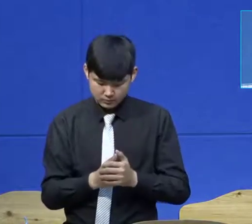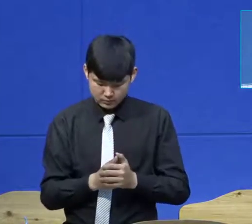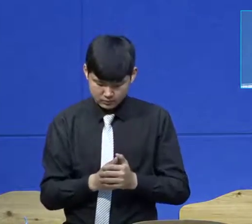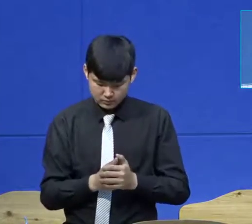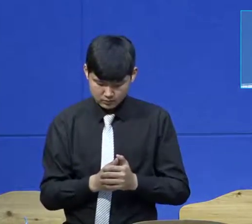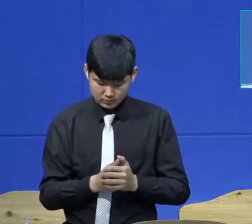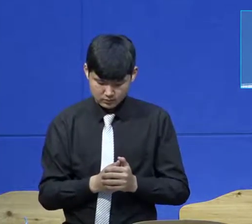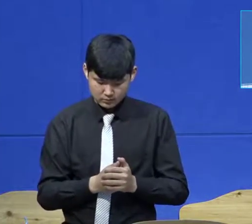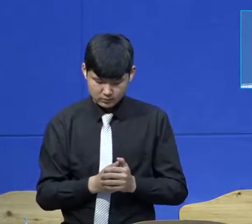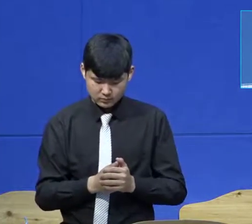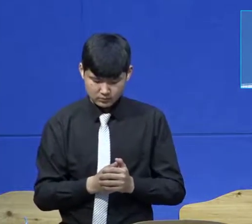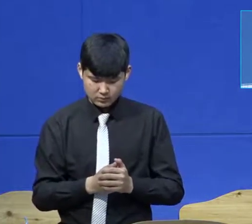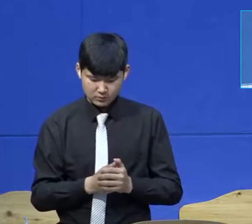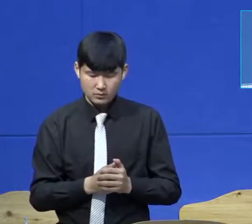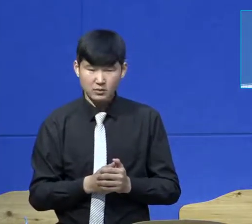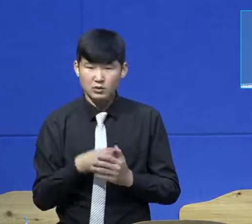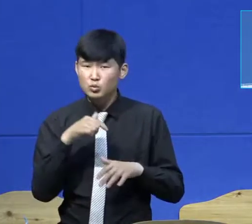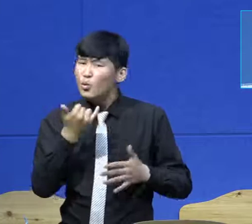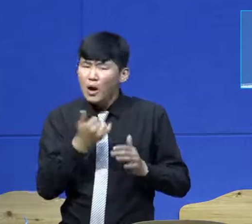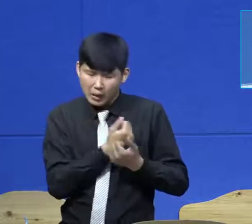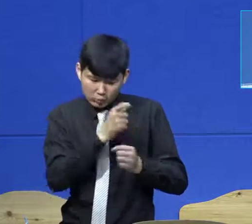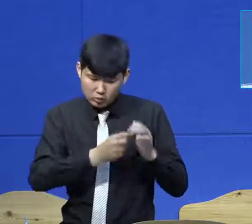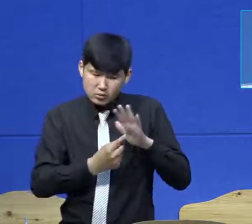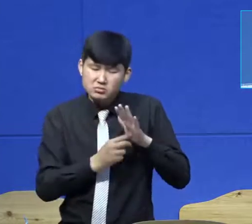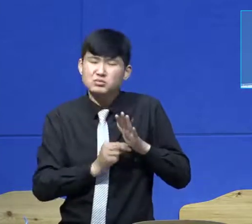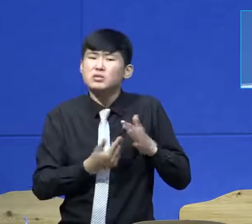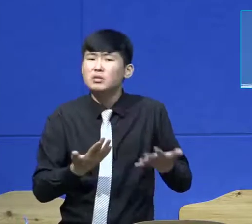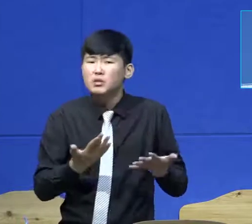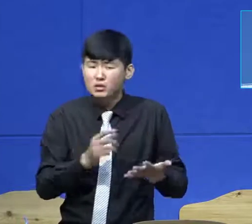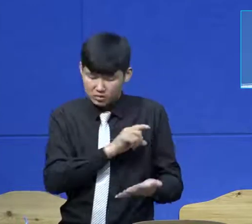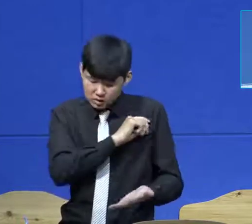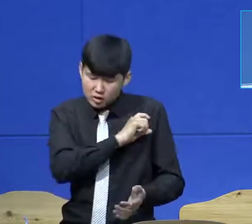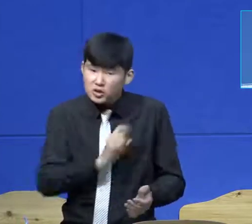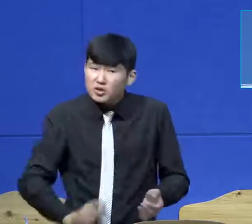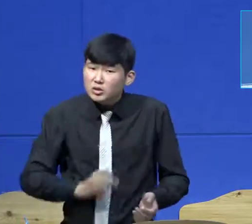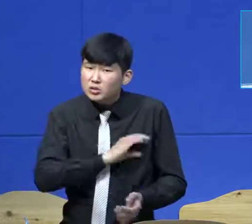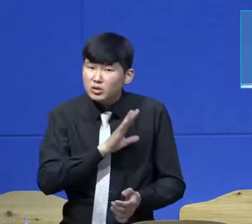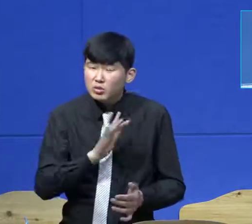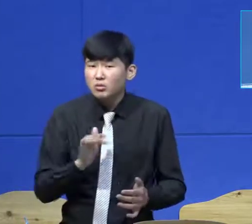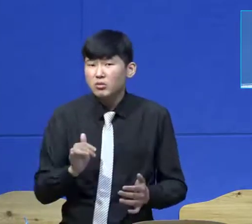Энэ юу гэж аврагдсан хүний мөс чанар аврагдсан хүний сэтгэл байх юм? Тэр Христийн сэтгэл үү?